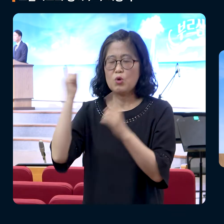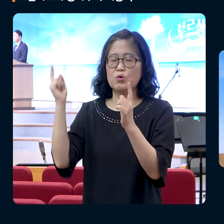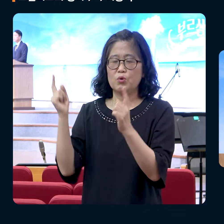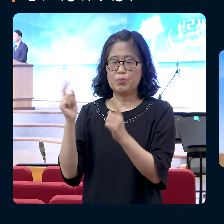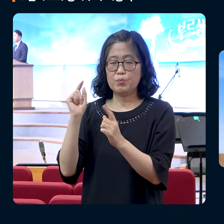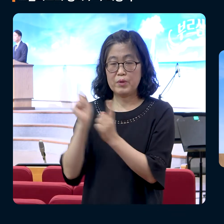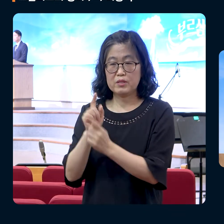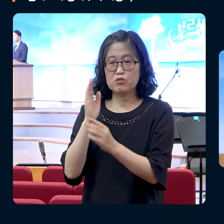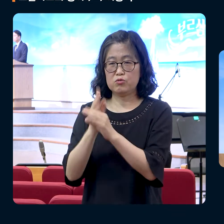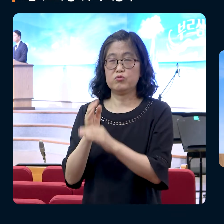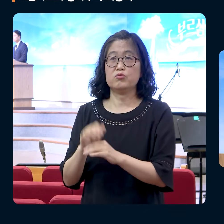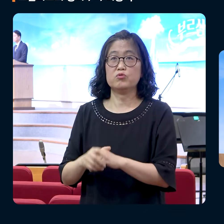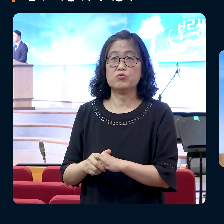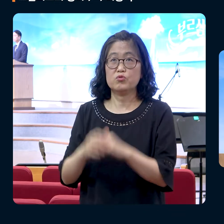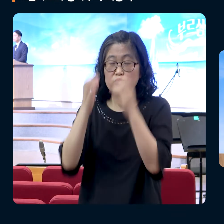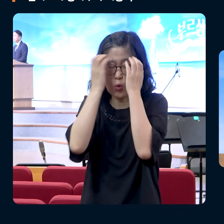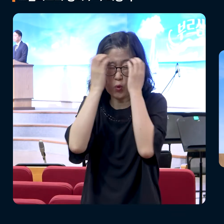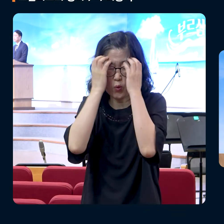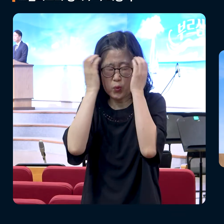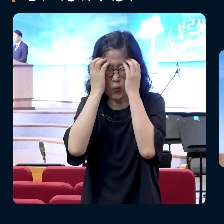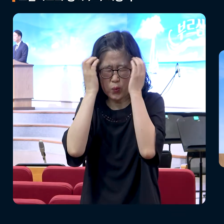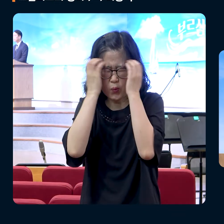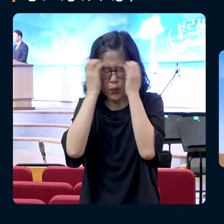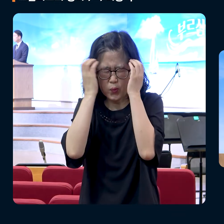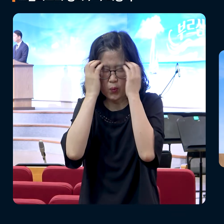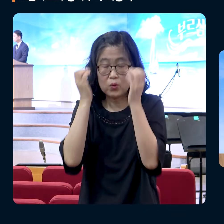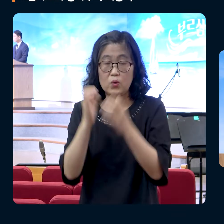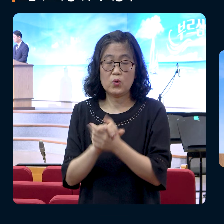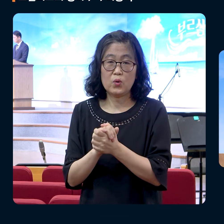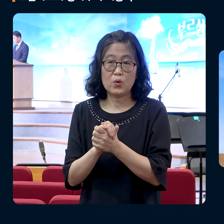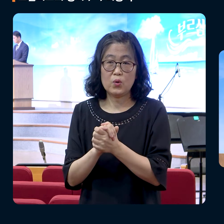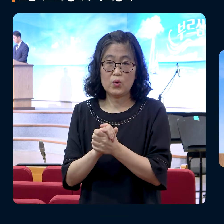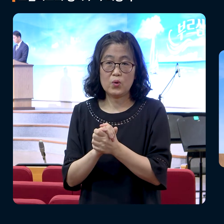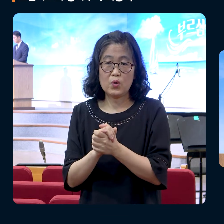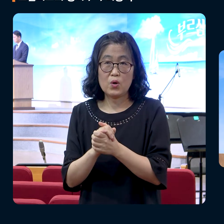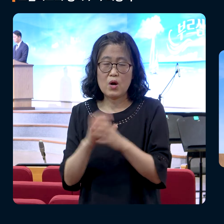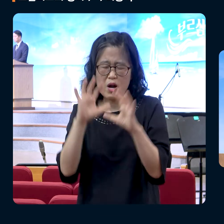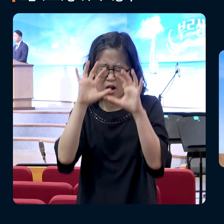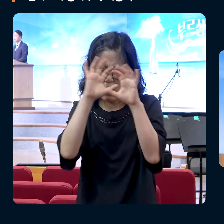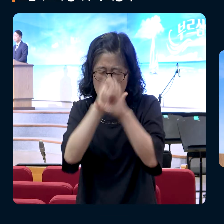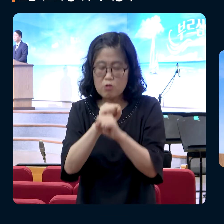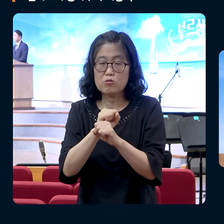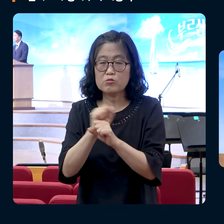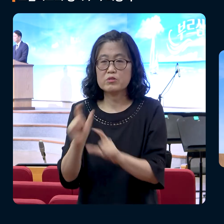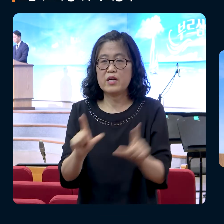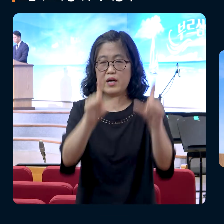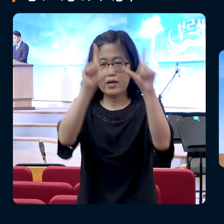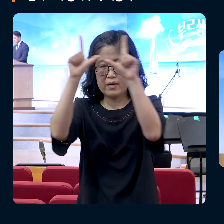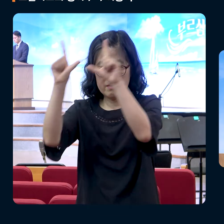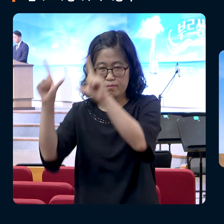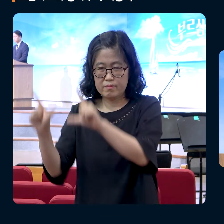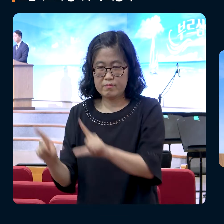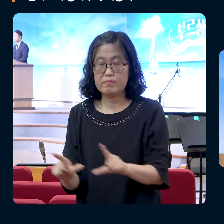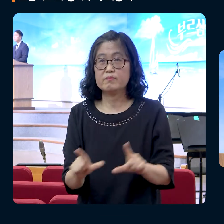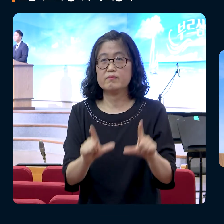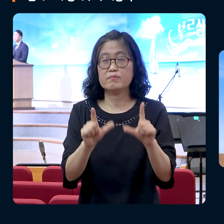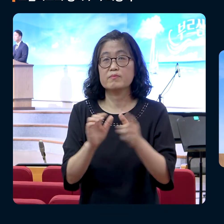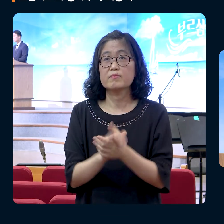인생이 얼마나 고통과 고난과 막막함과 어려움 가운데 있는 줄 우리가 잘 알고 있기